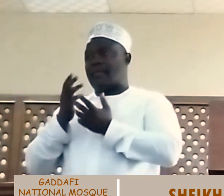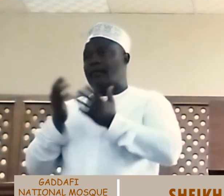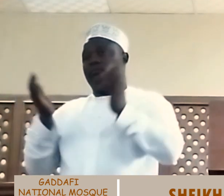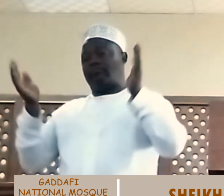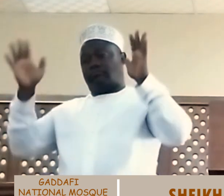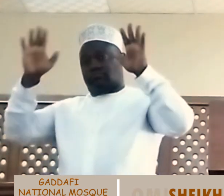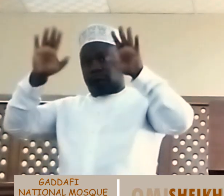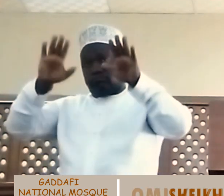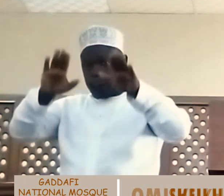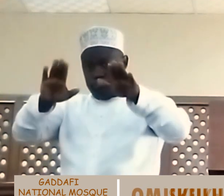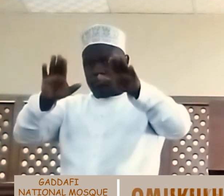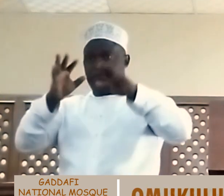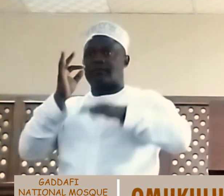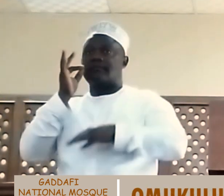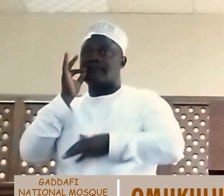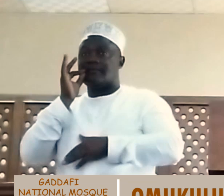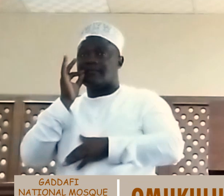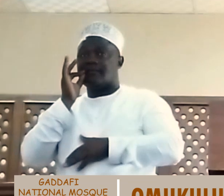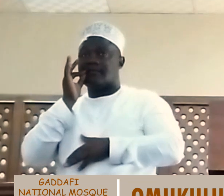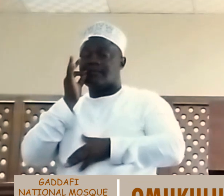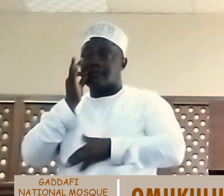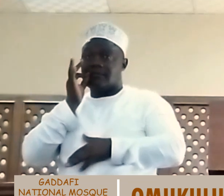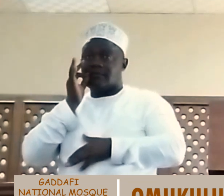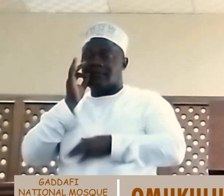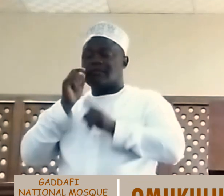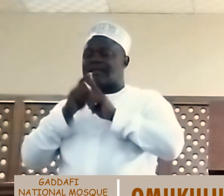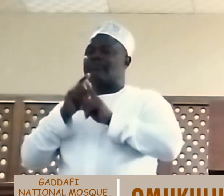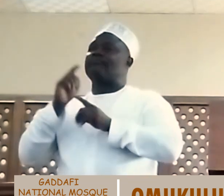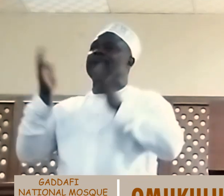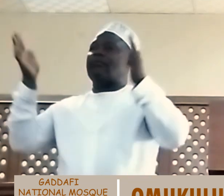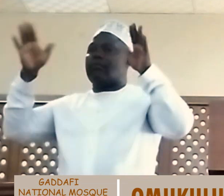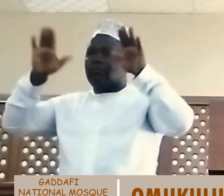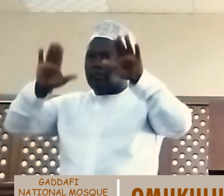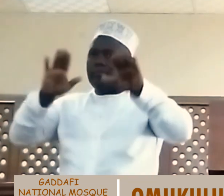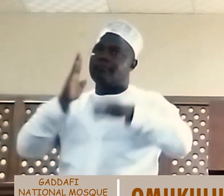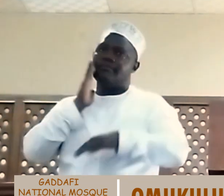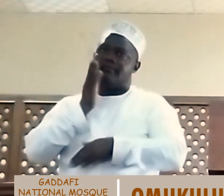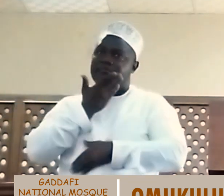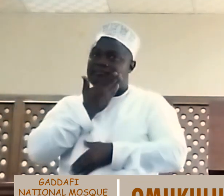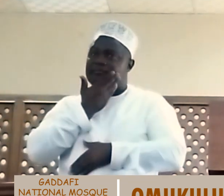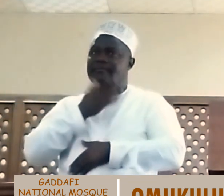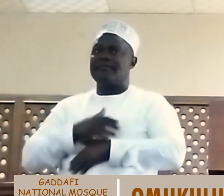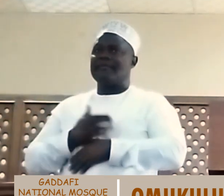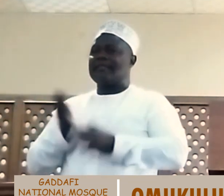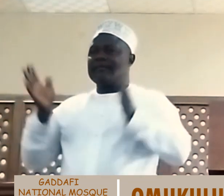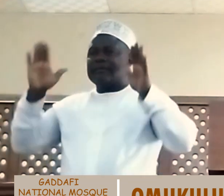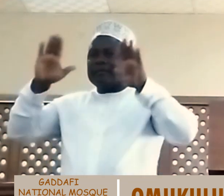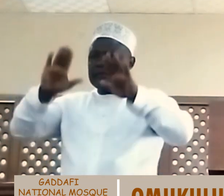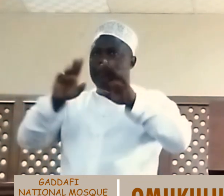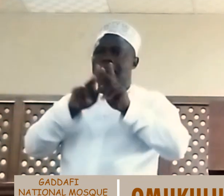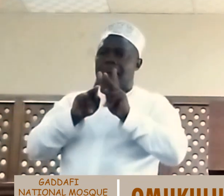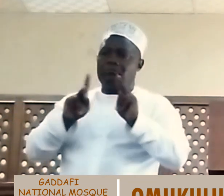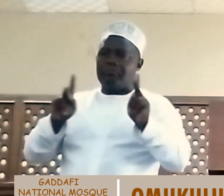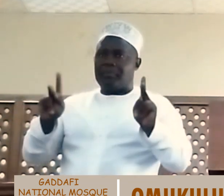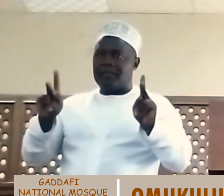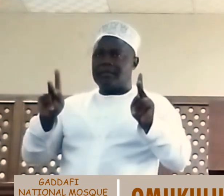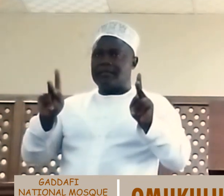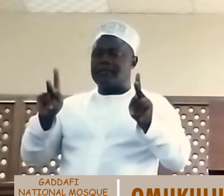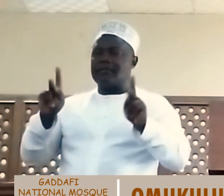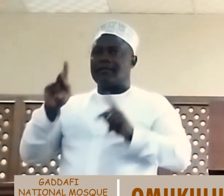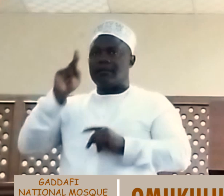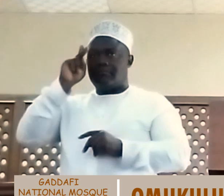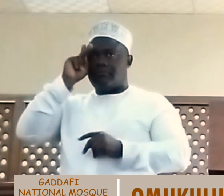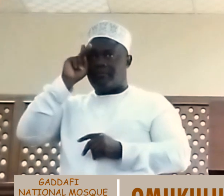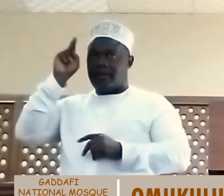asse ebyengera, asse okusasira, asse emirembe ku nabbi